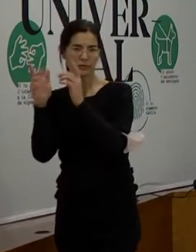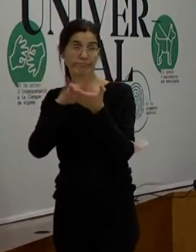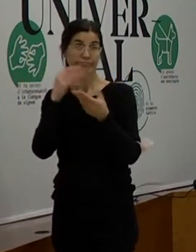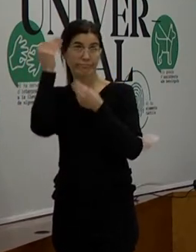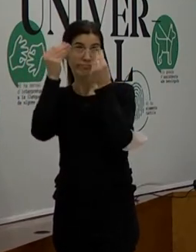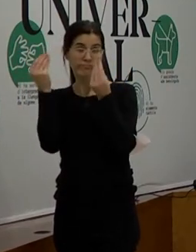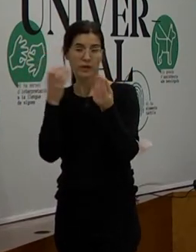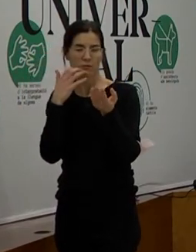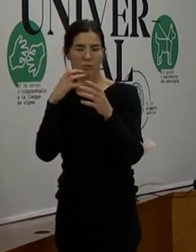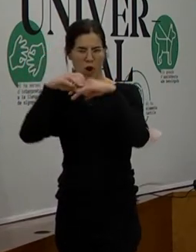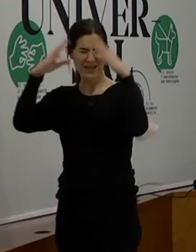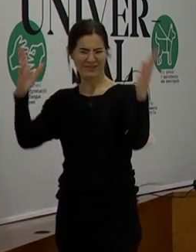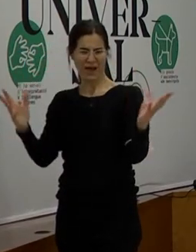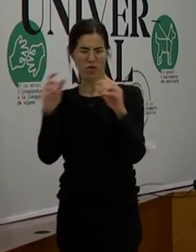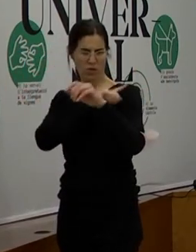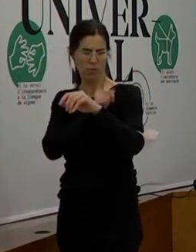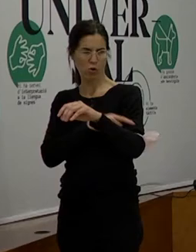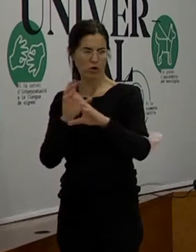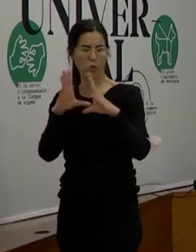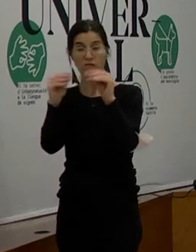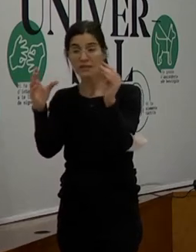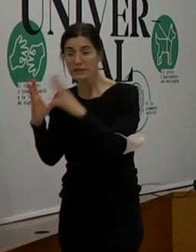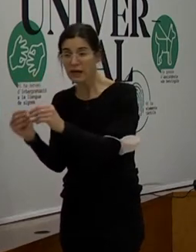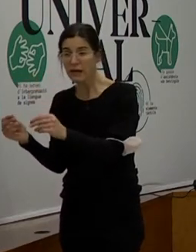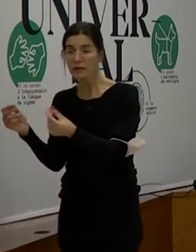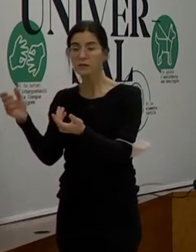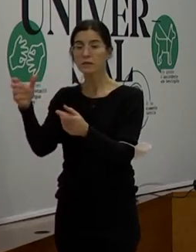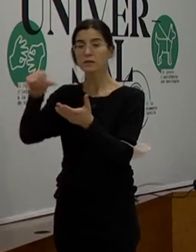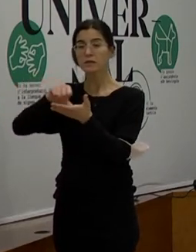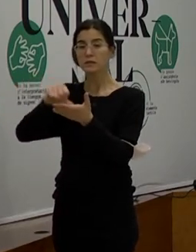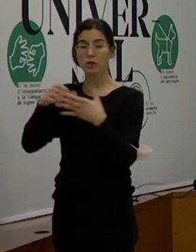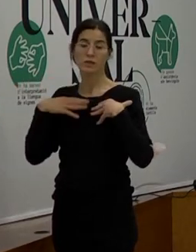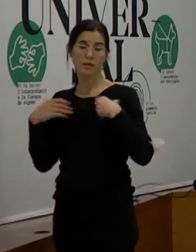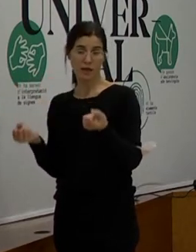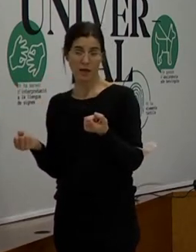pensar, estadis, universitats, ciutats sanitàries.